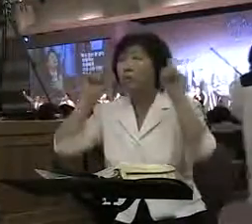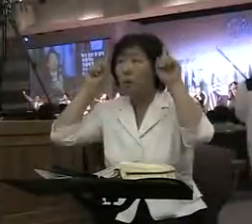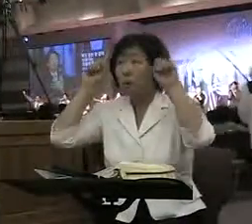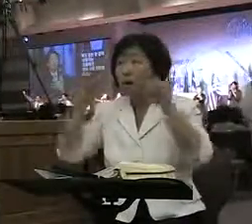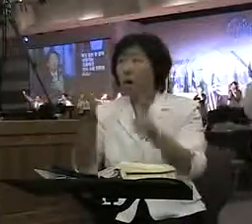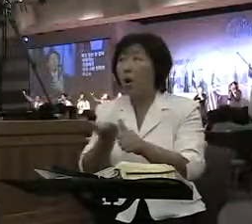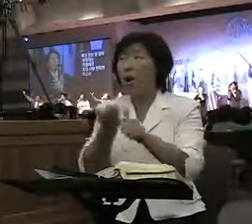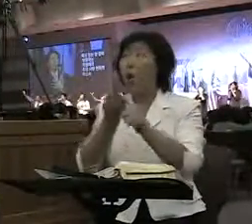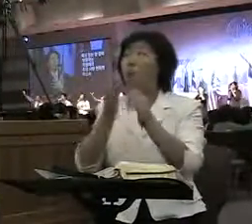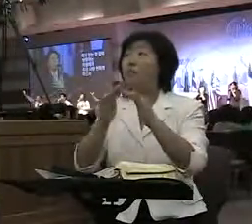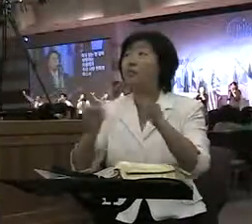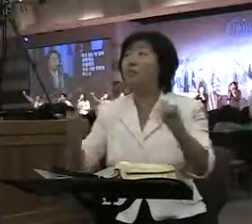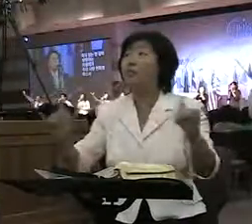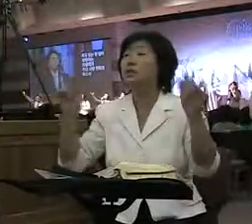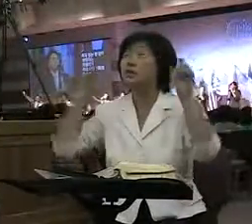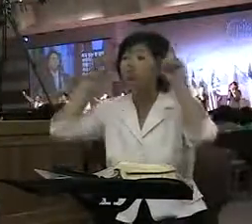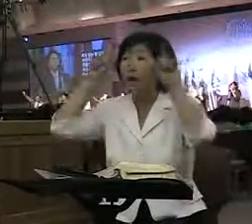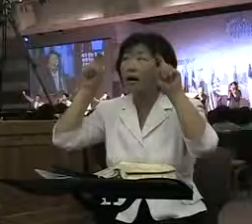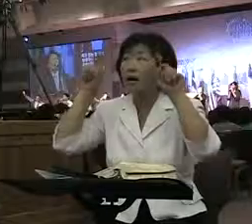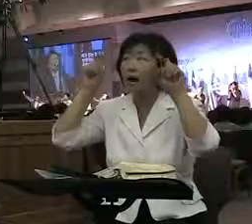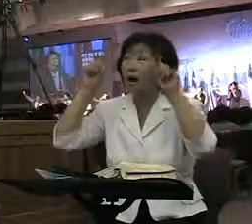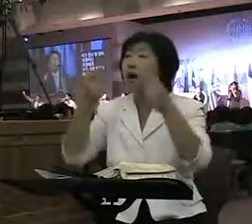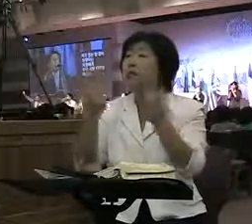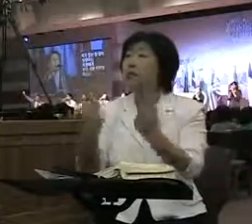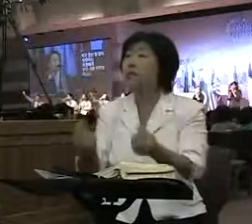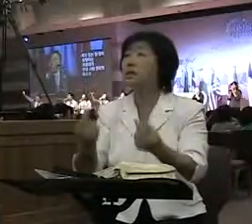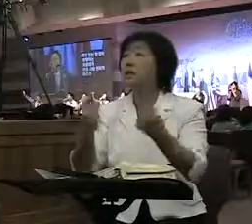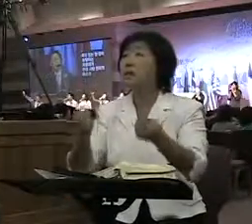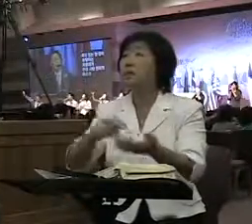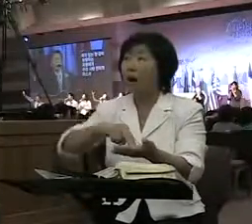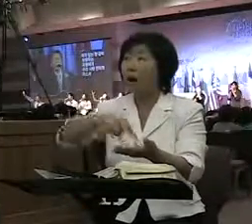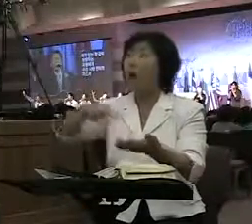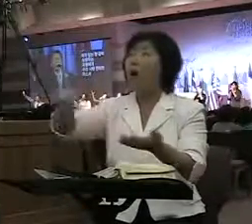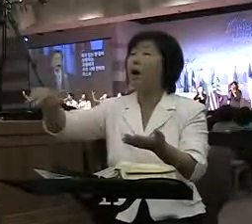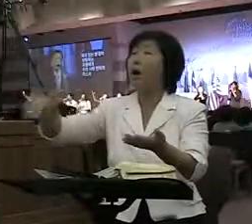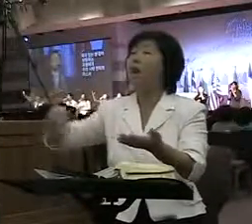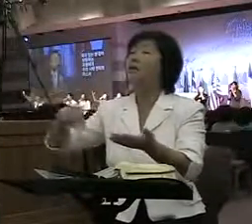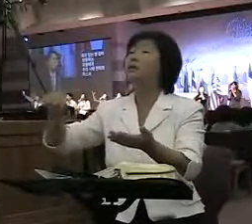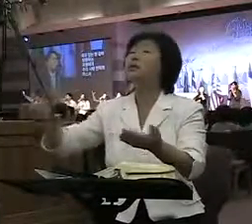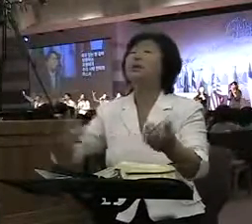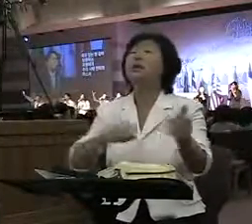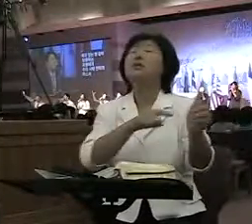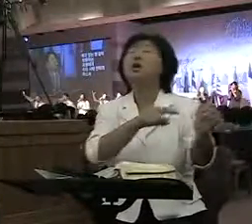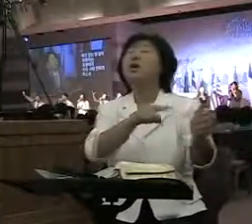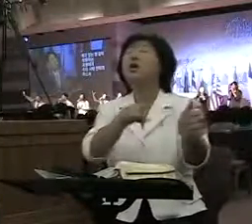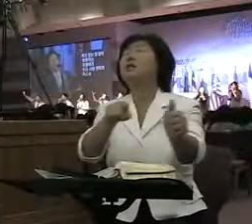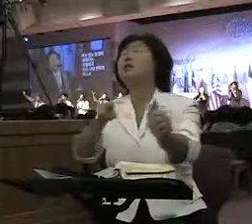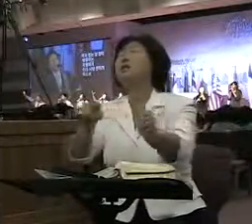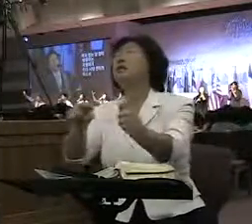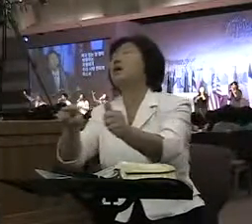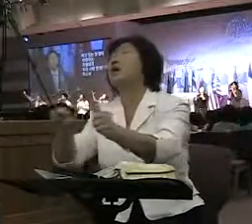하시고 목자 없는 양아 당황하는 저들에게